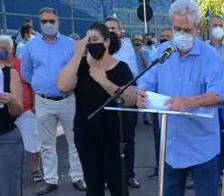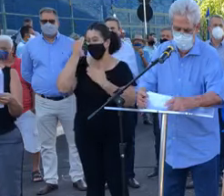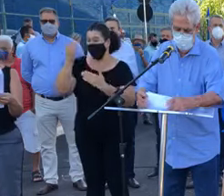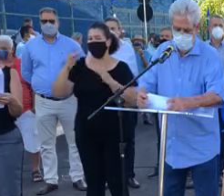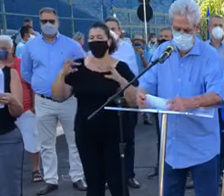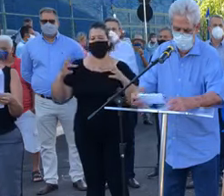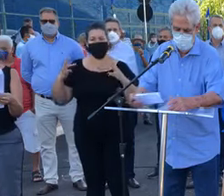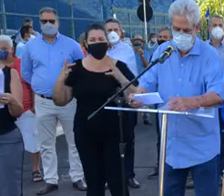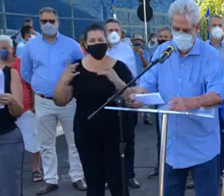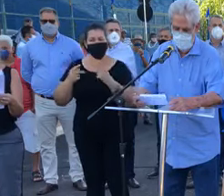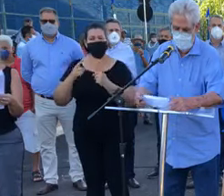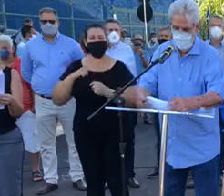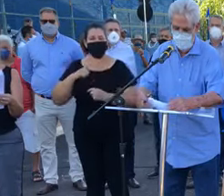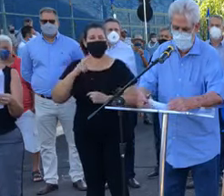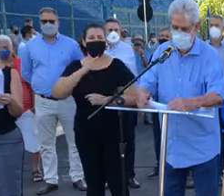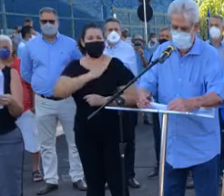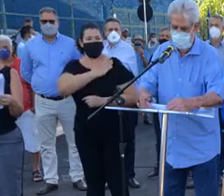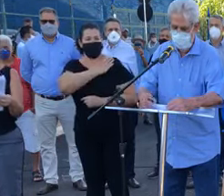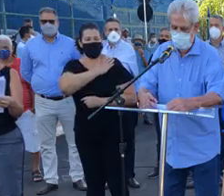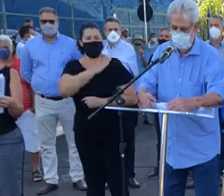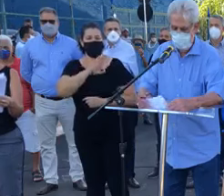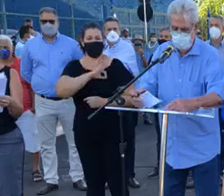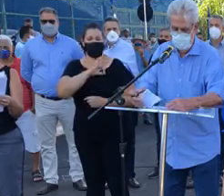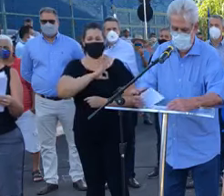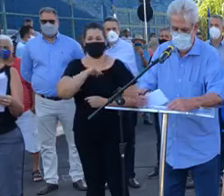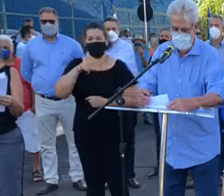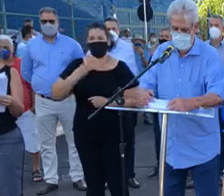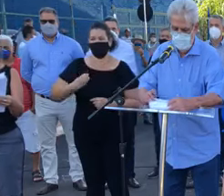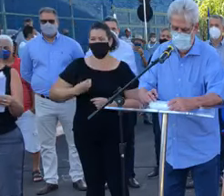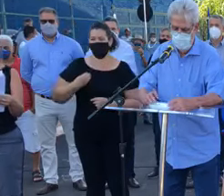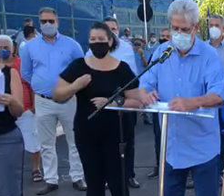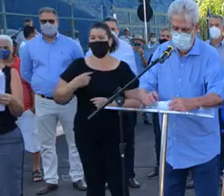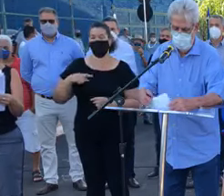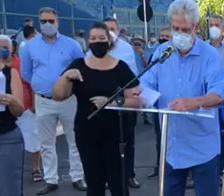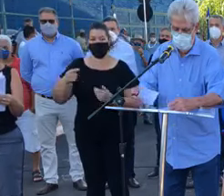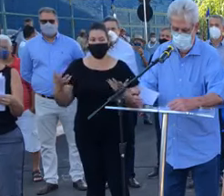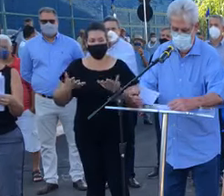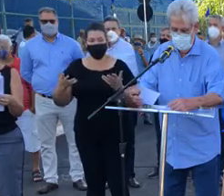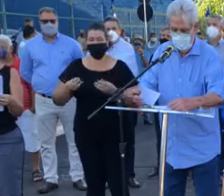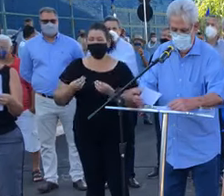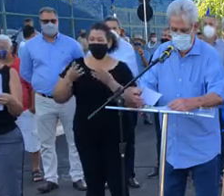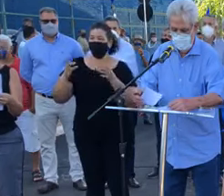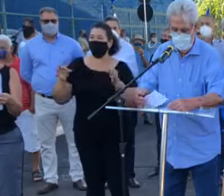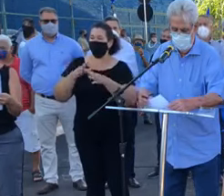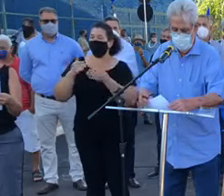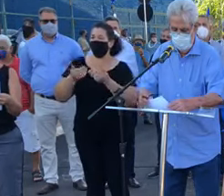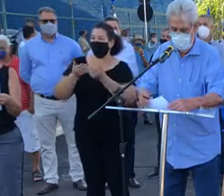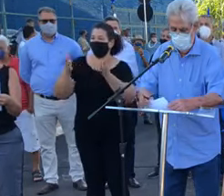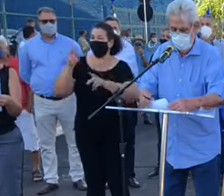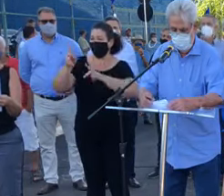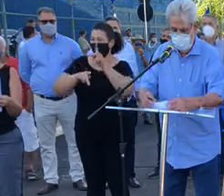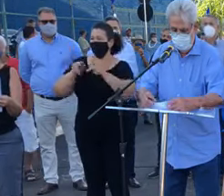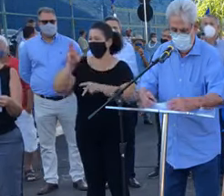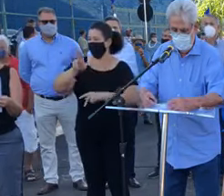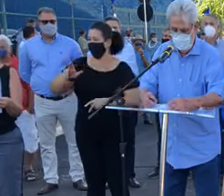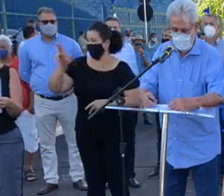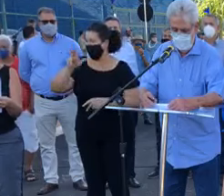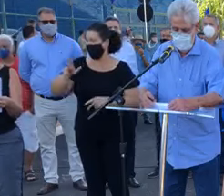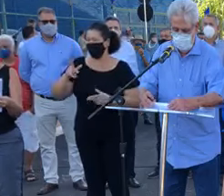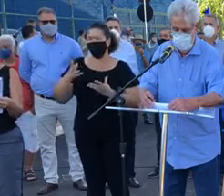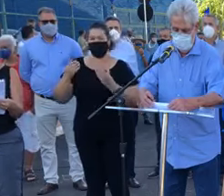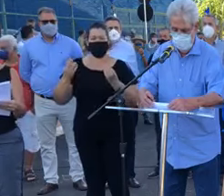Agradecemos a presença do coronel Cláudio Vitor. Estamos aqui para entregar à população de Uberlândia